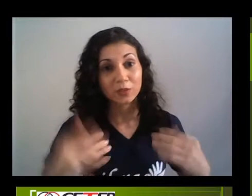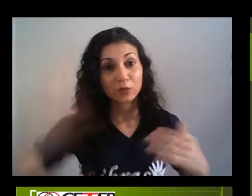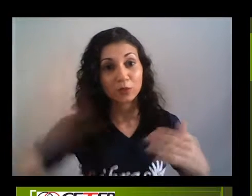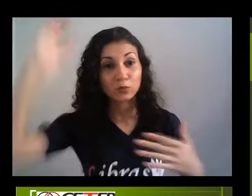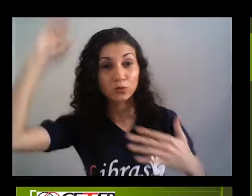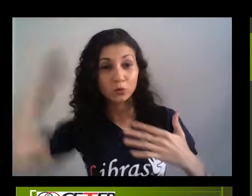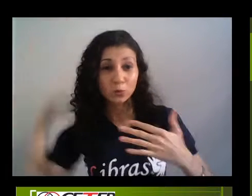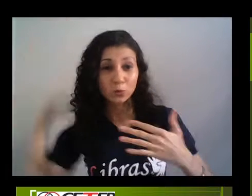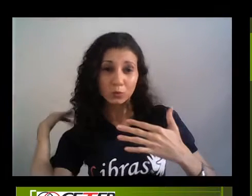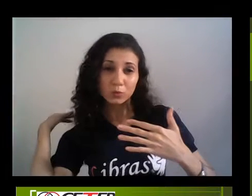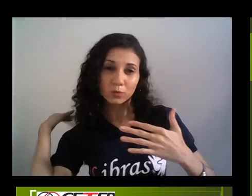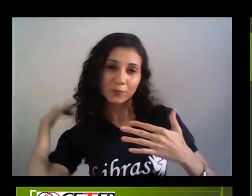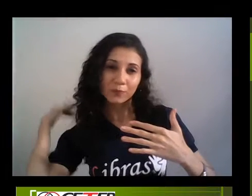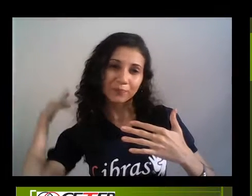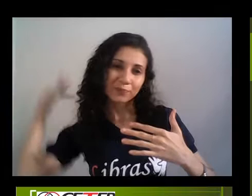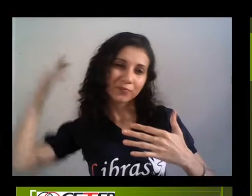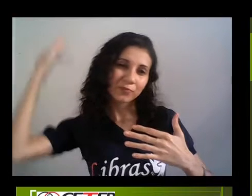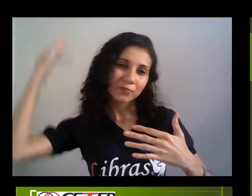passou.